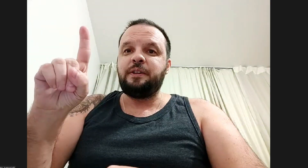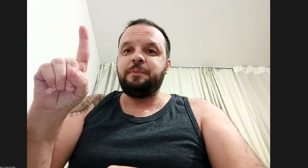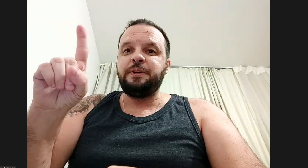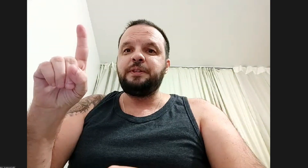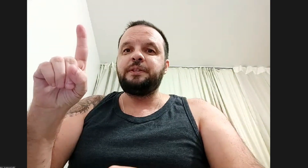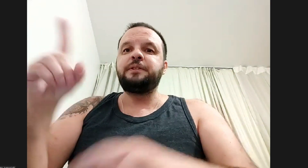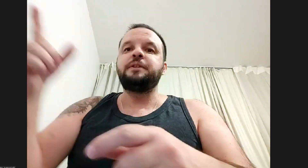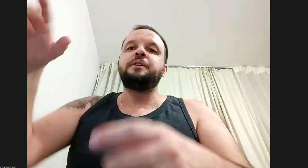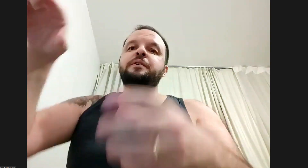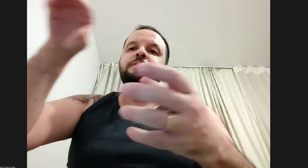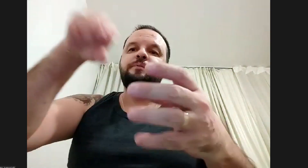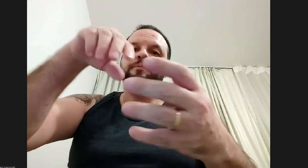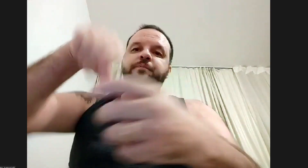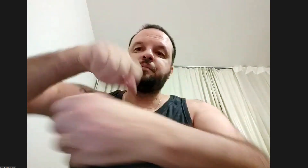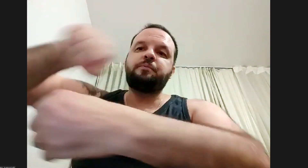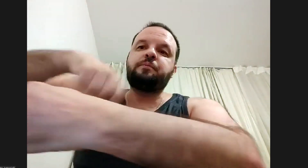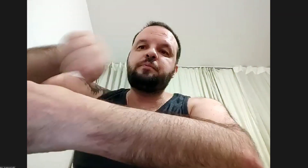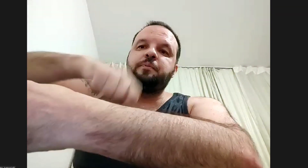Gramas.